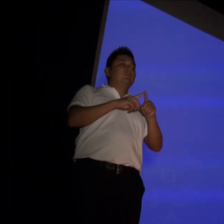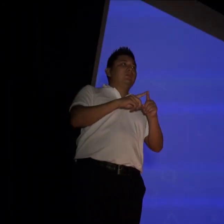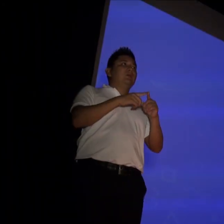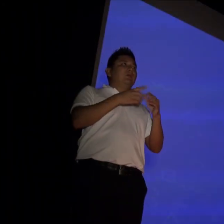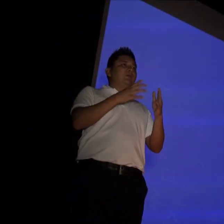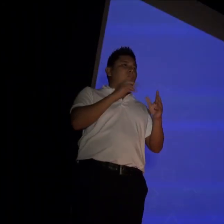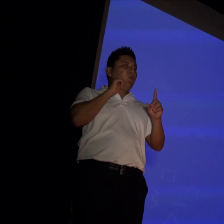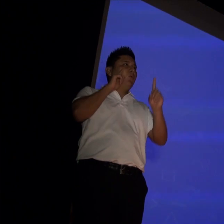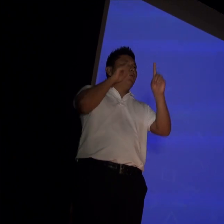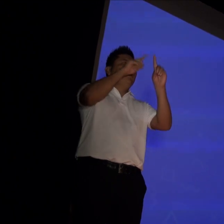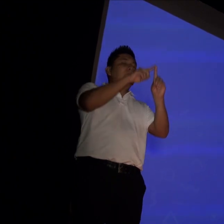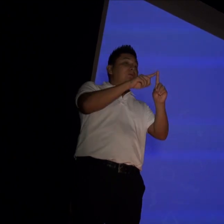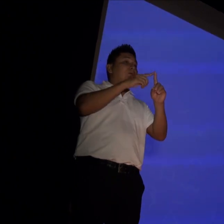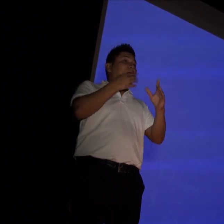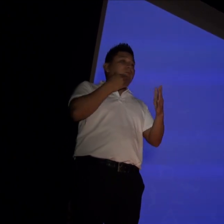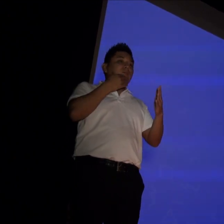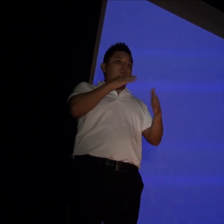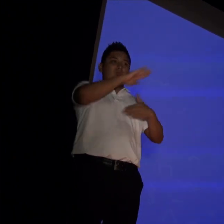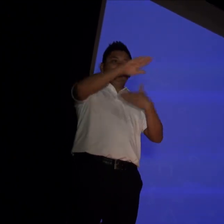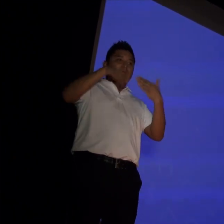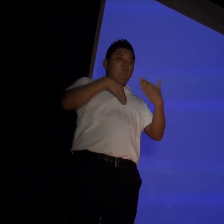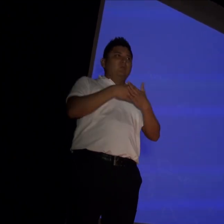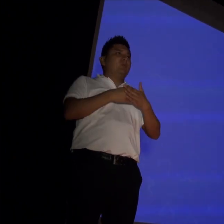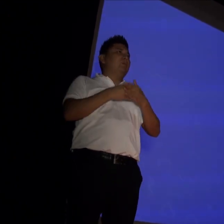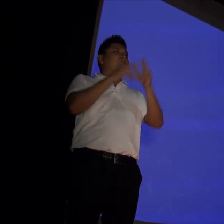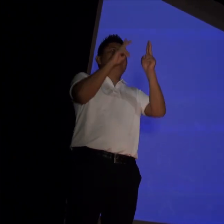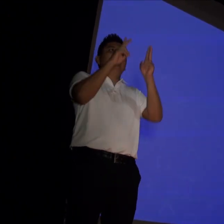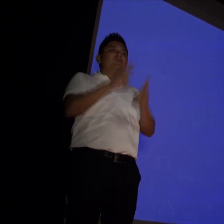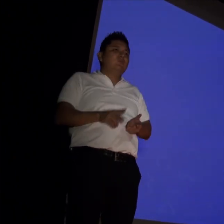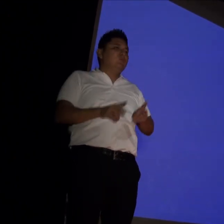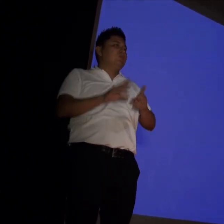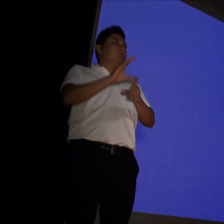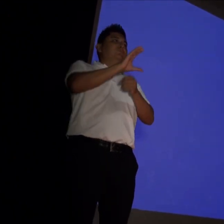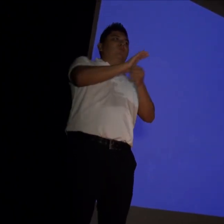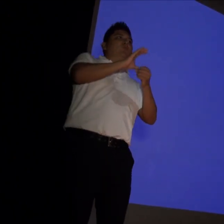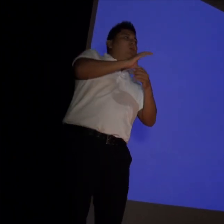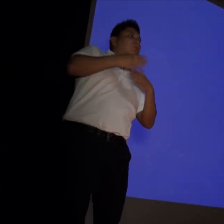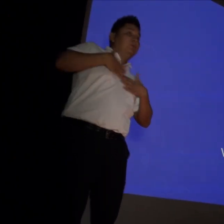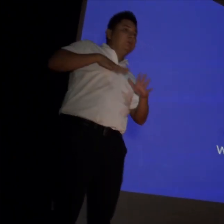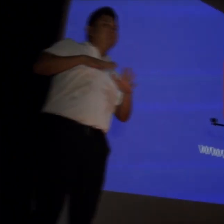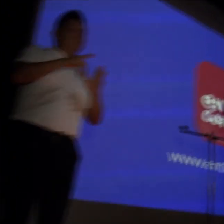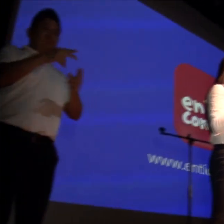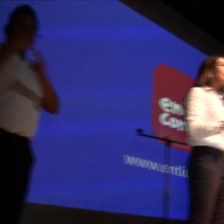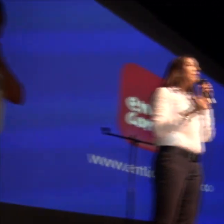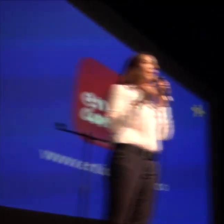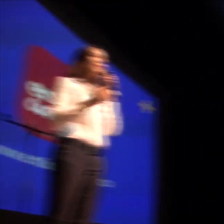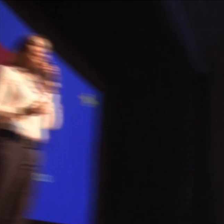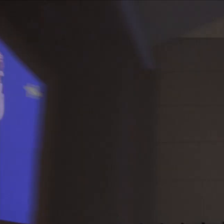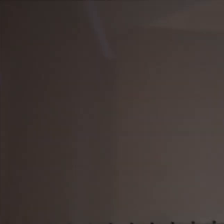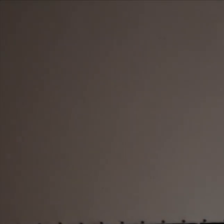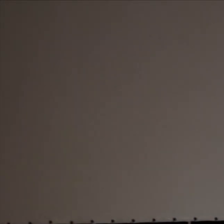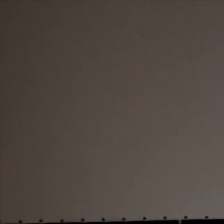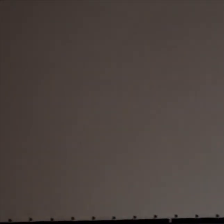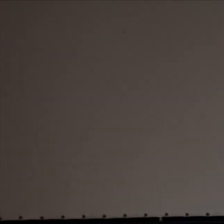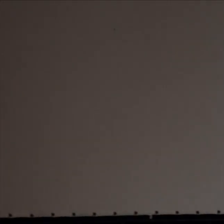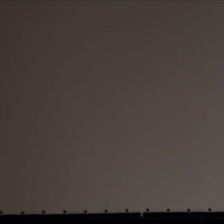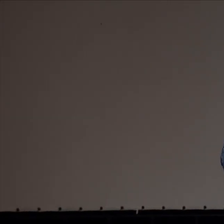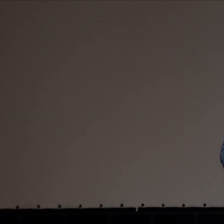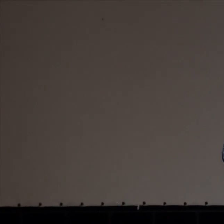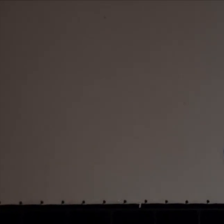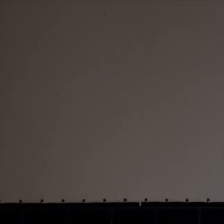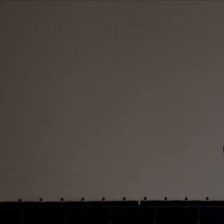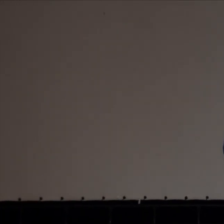objetivo es hacer que toda la ciudadanía, todos los colombianos, hagamos uso responsable y seguro de Internet.